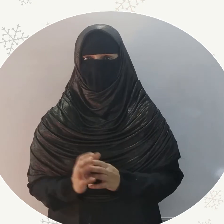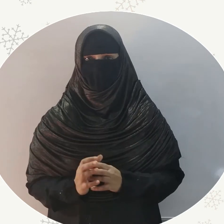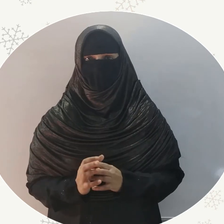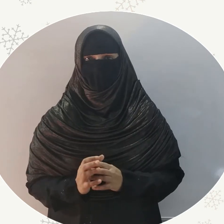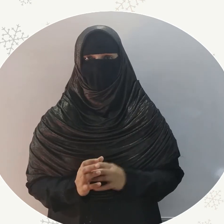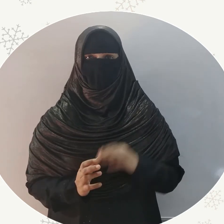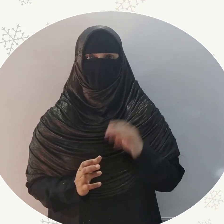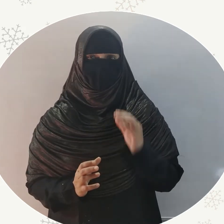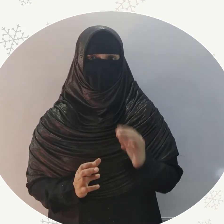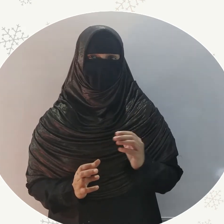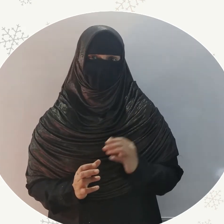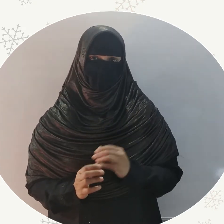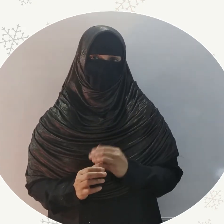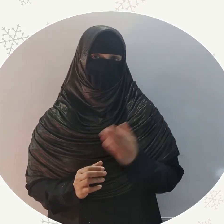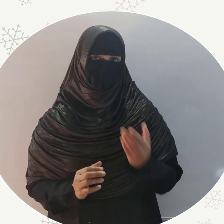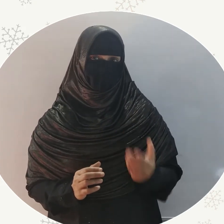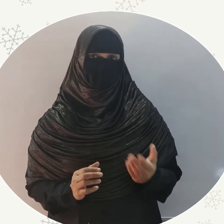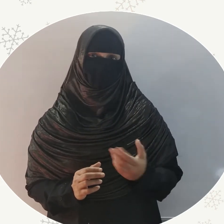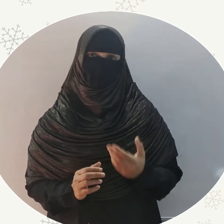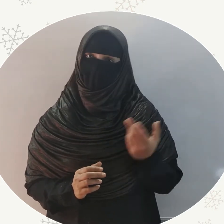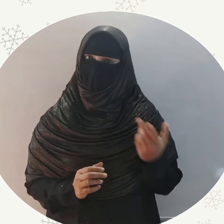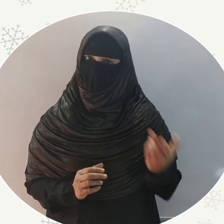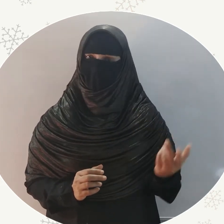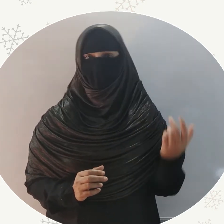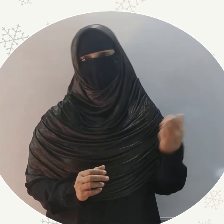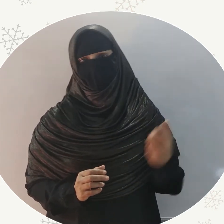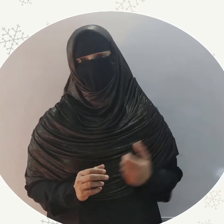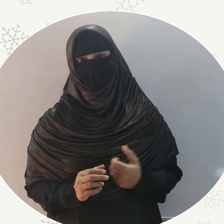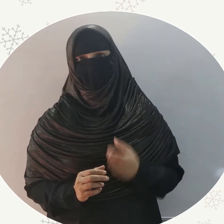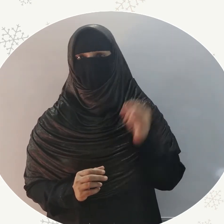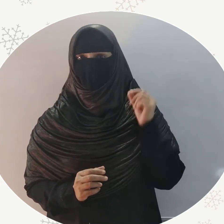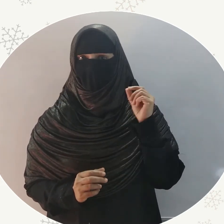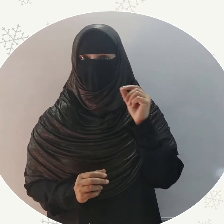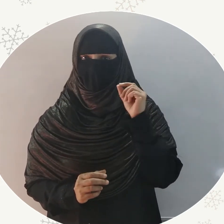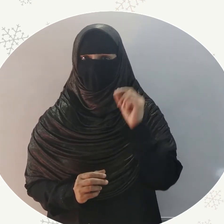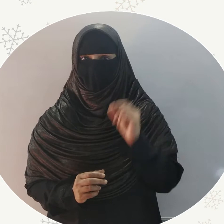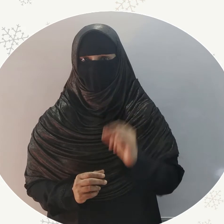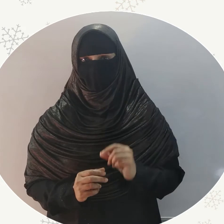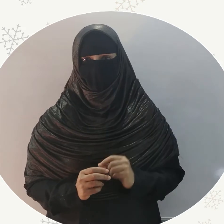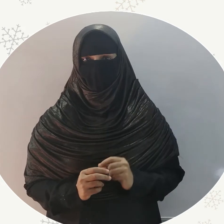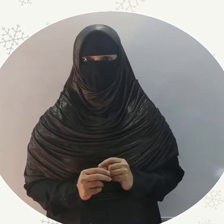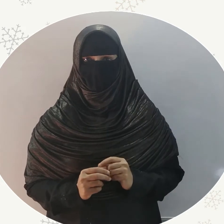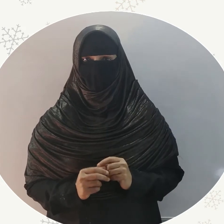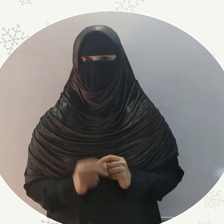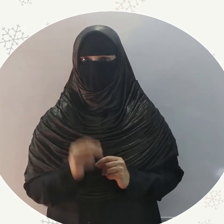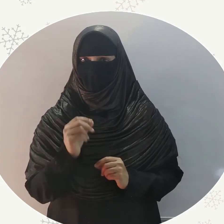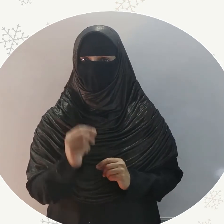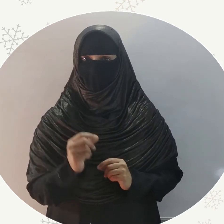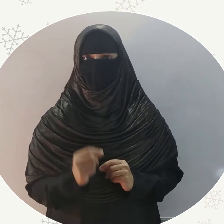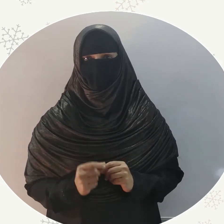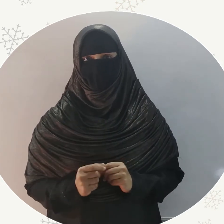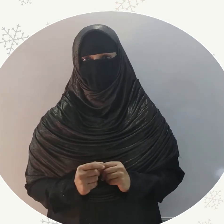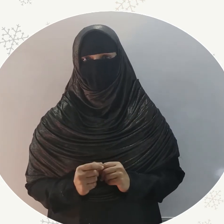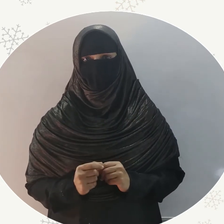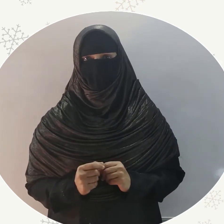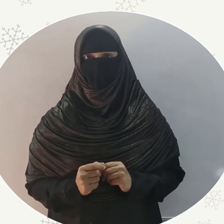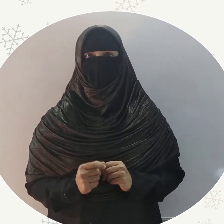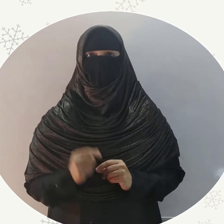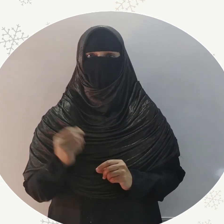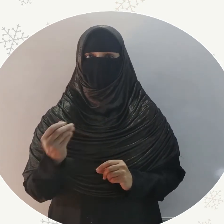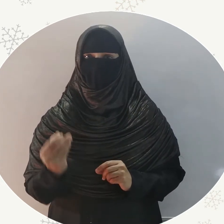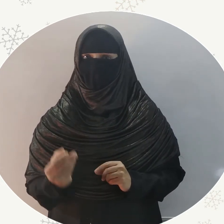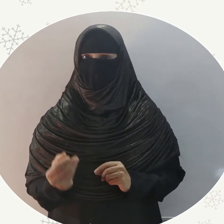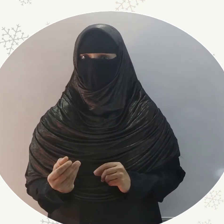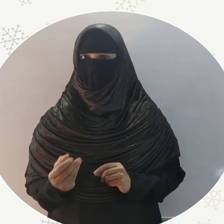ബൗൾ എന്നാണ് പറയുന്നത്. ബൗൾ. പക്ഷെ തെറ്റാണ്, ബോൾ എന്ന് തന്നെ പറയുക. BOWL, ബോൾ. ഇപ്പോൾ റെസ്റ്റോറന്റിലൊക്കെ പോയിട്ട് നമ്മൾ